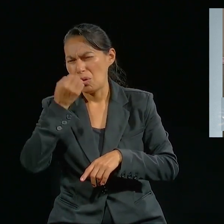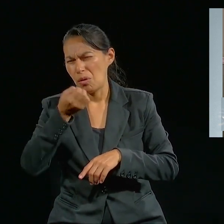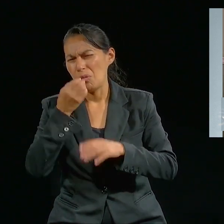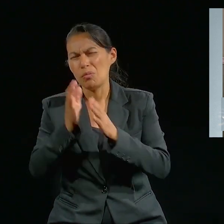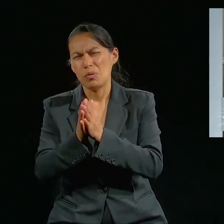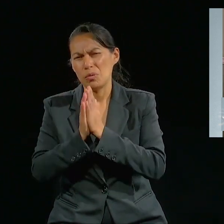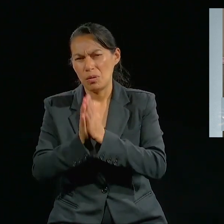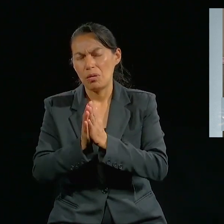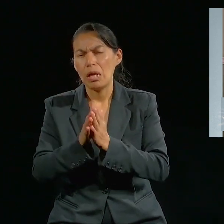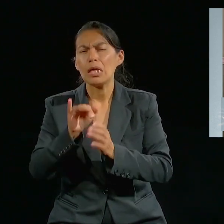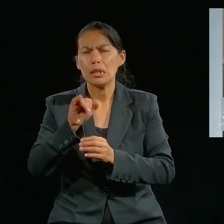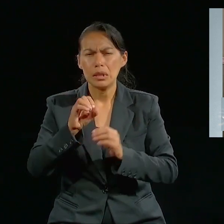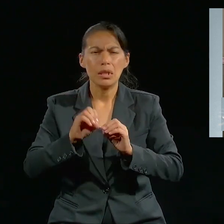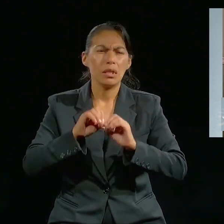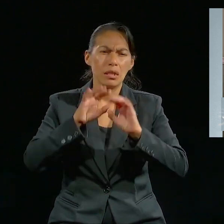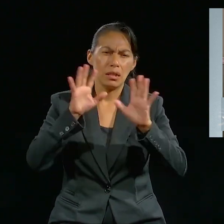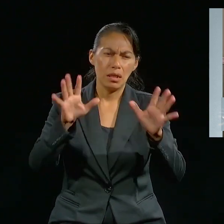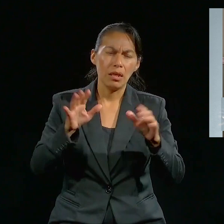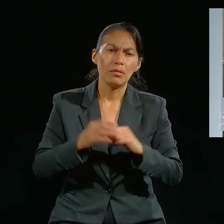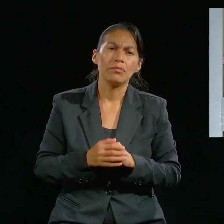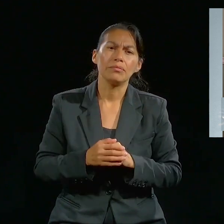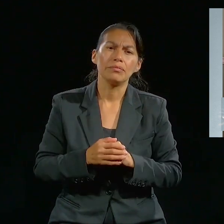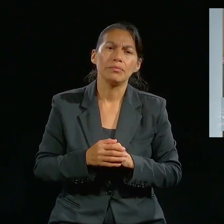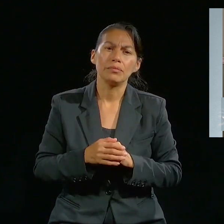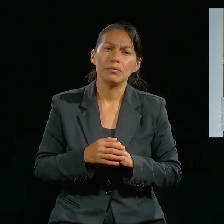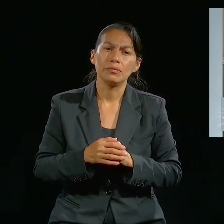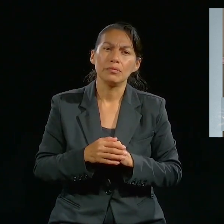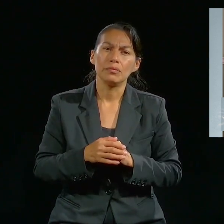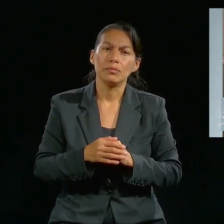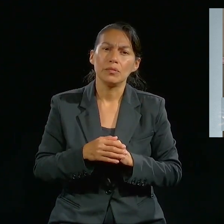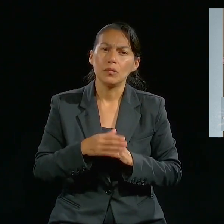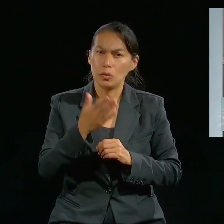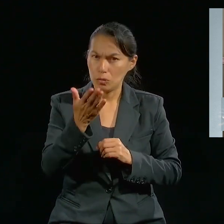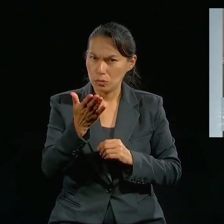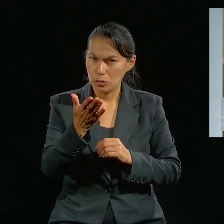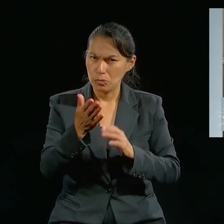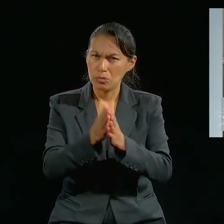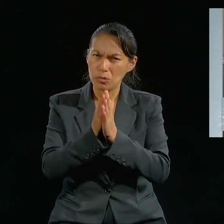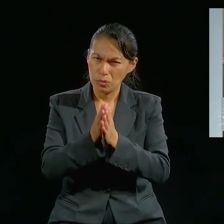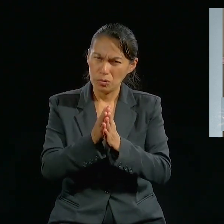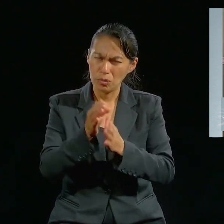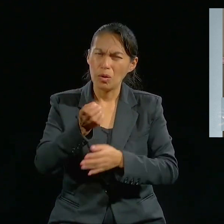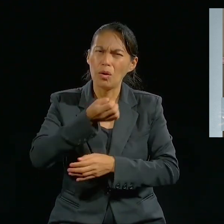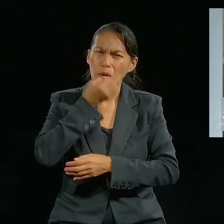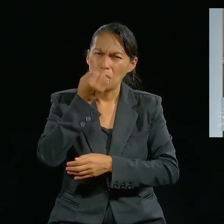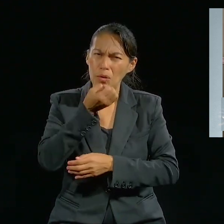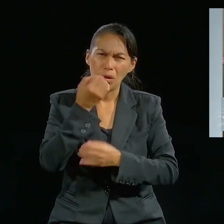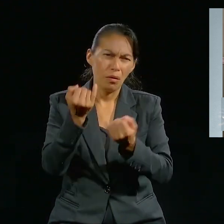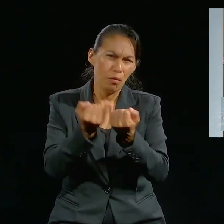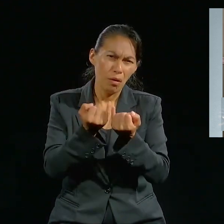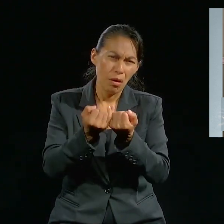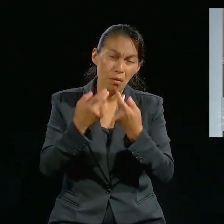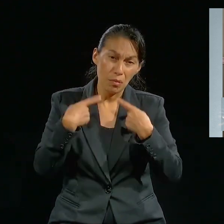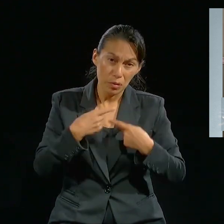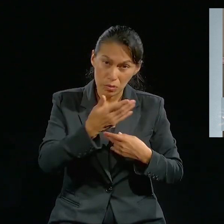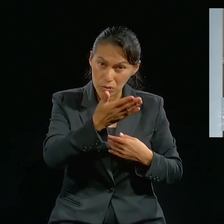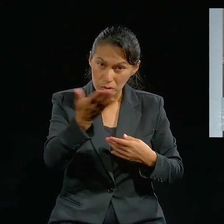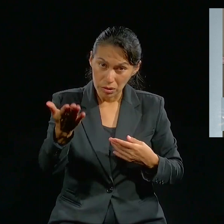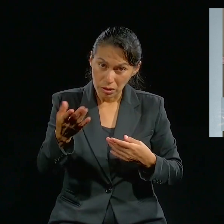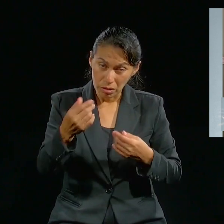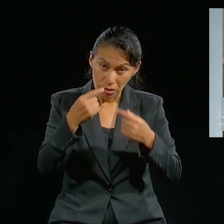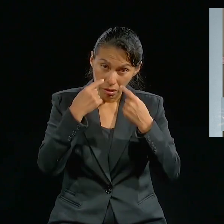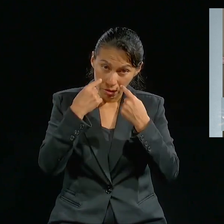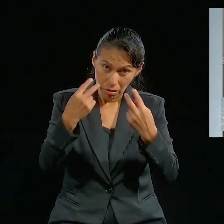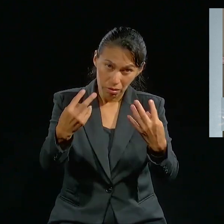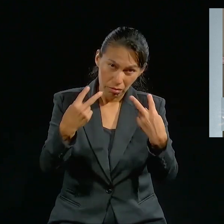orando por María Elena ¿orarás por María Elena? ora por María Elena por favor los que me están escuchando